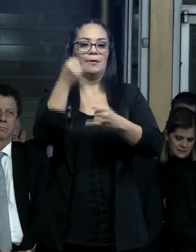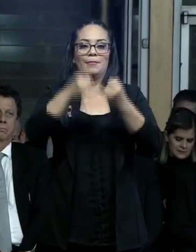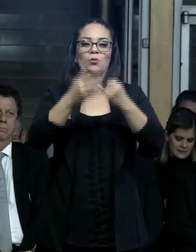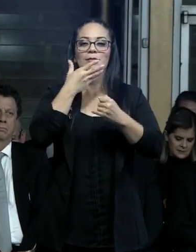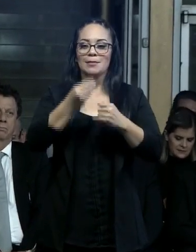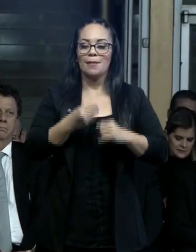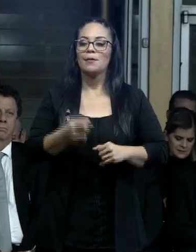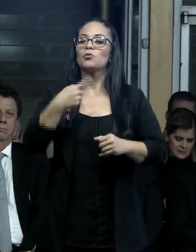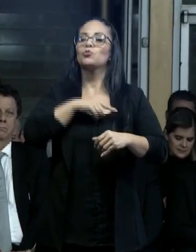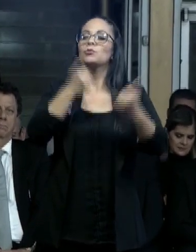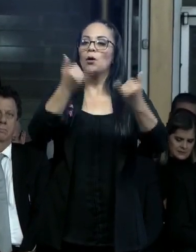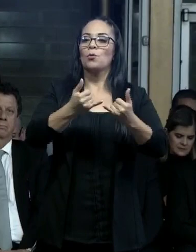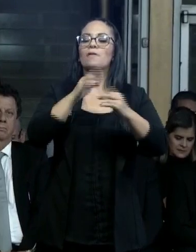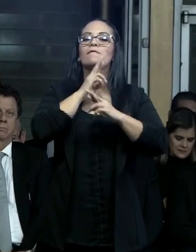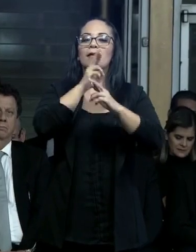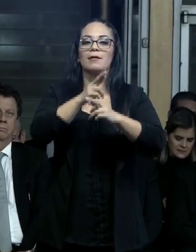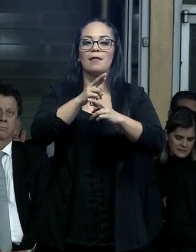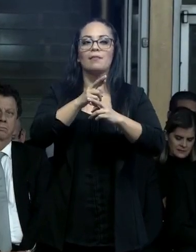Estamos en una realidad fiscal